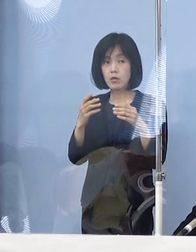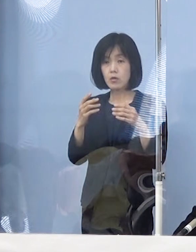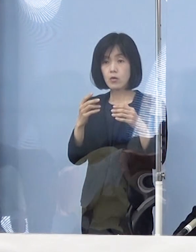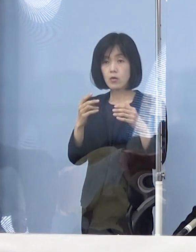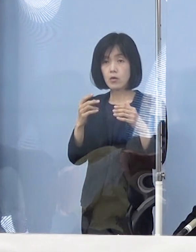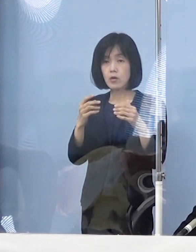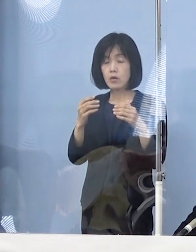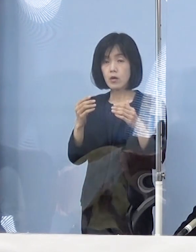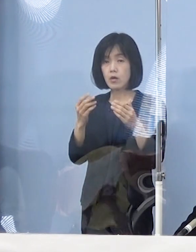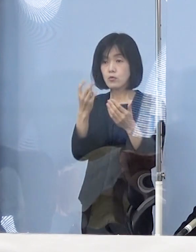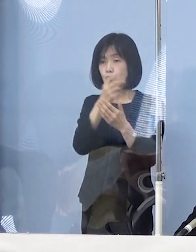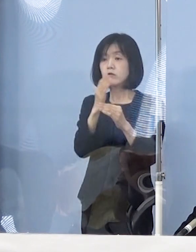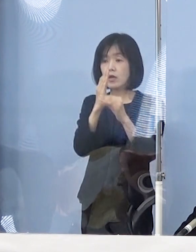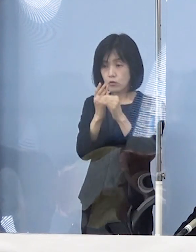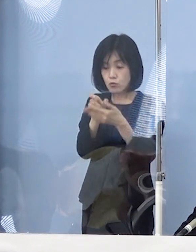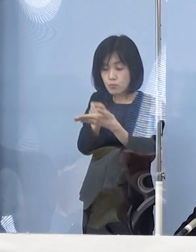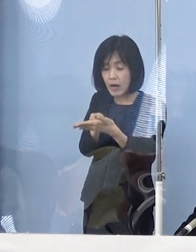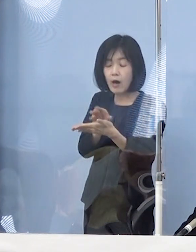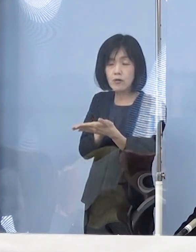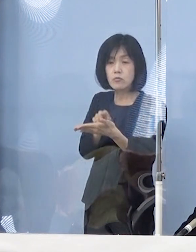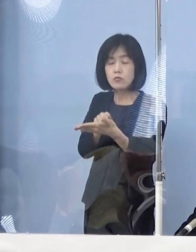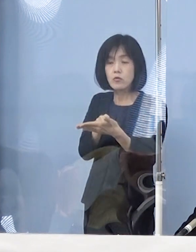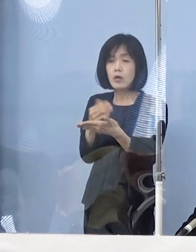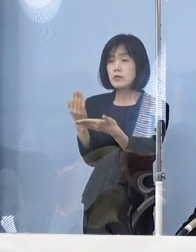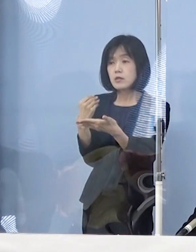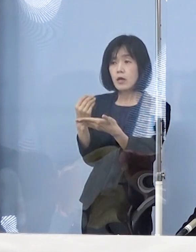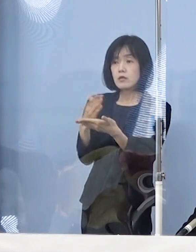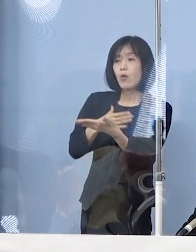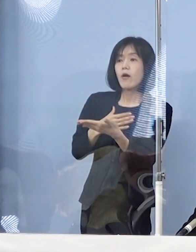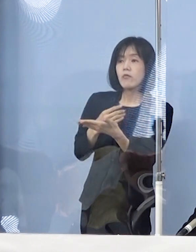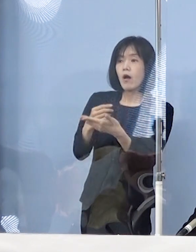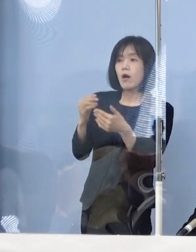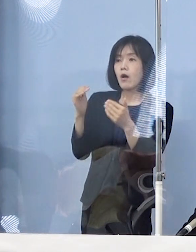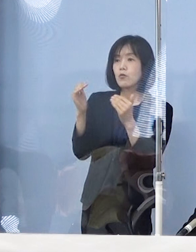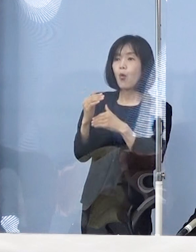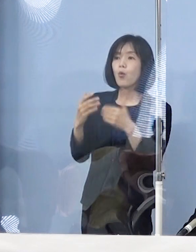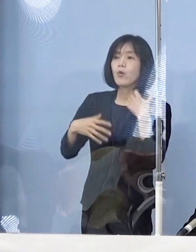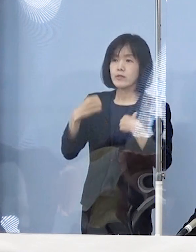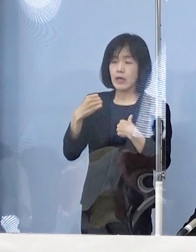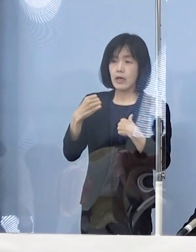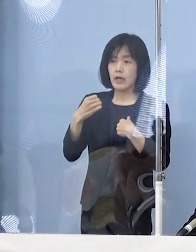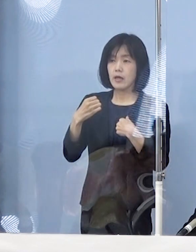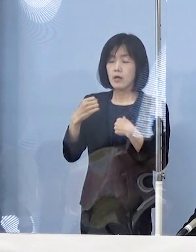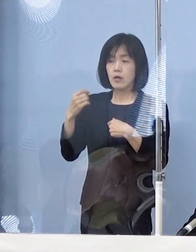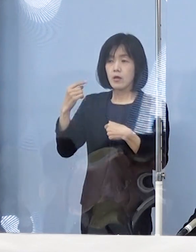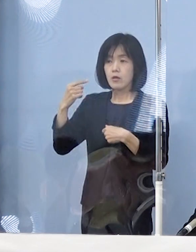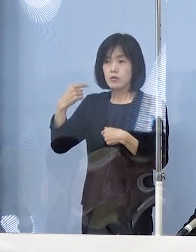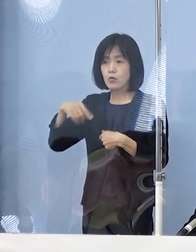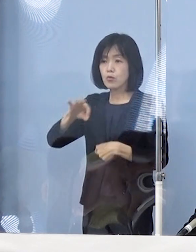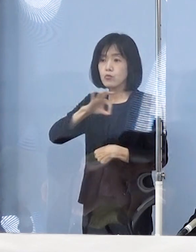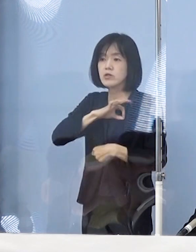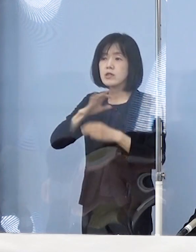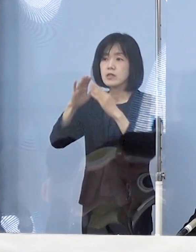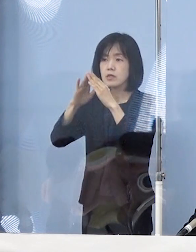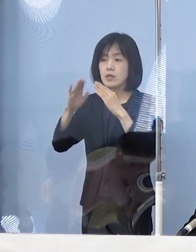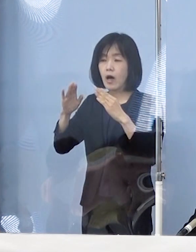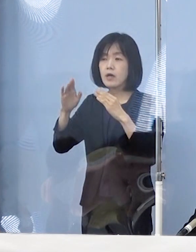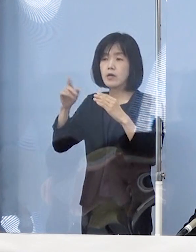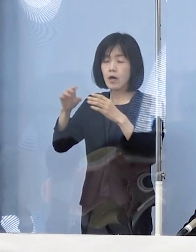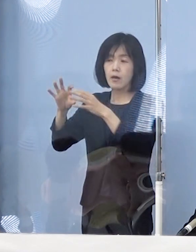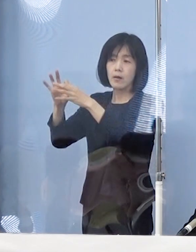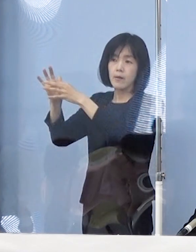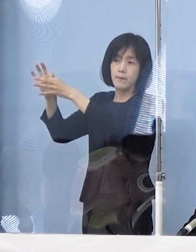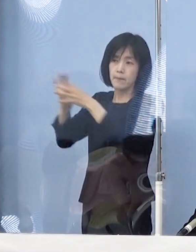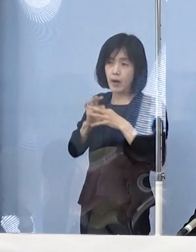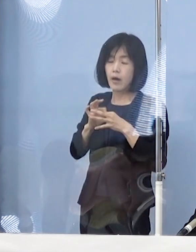はい、高校生で、高校の方からその話を、すいません、教育委員会の方から通知があ